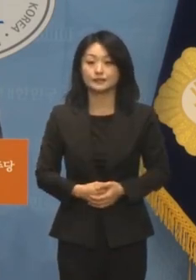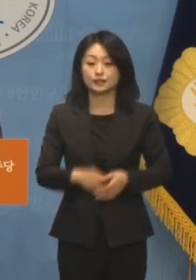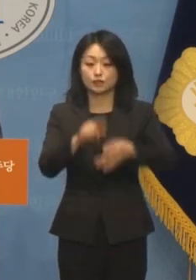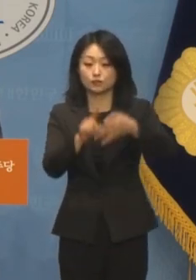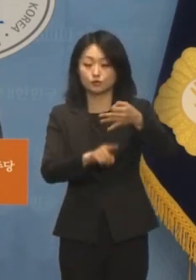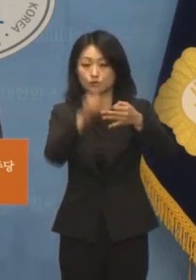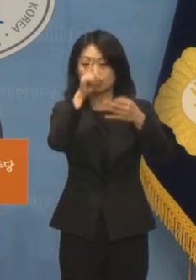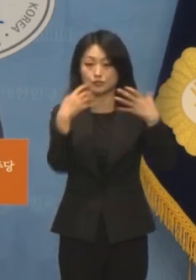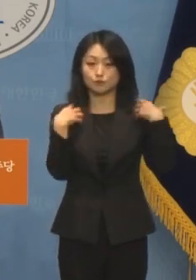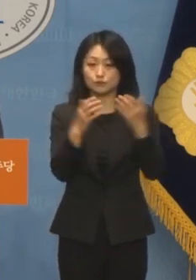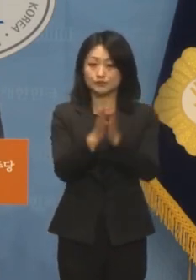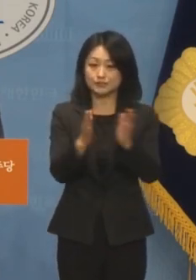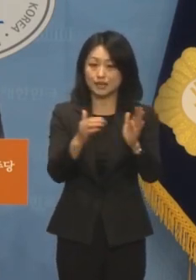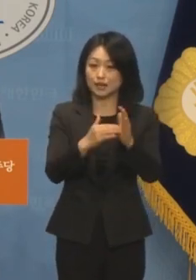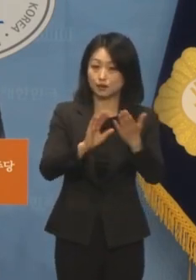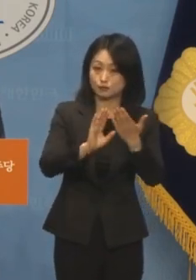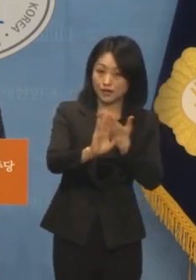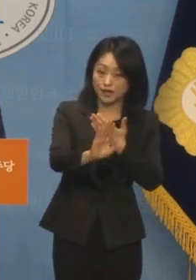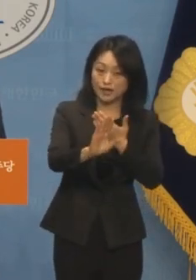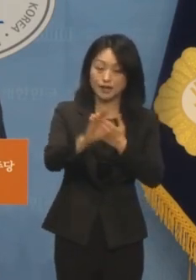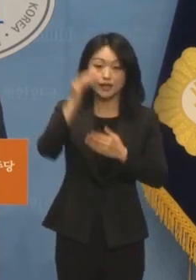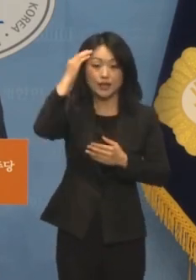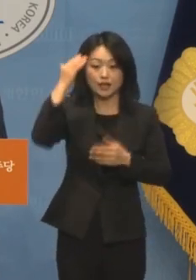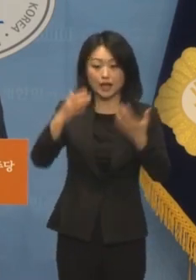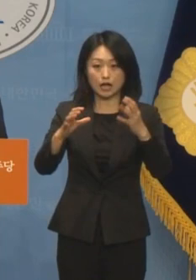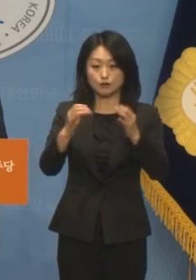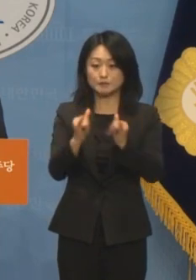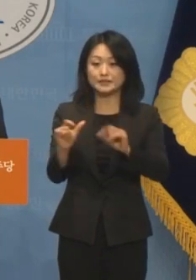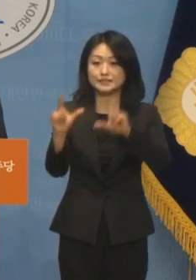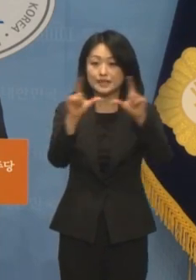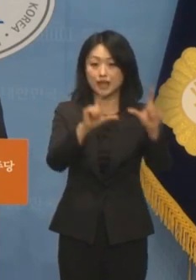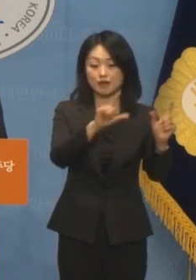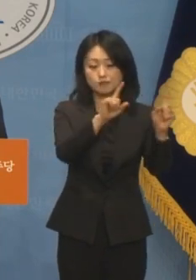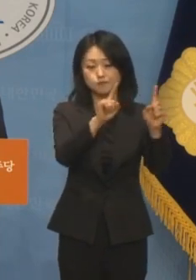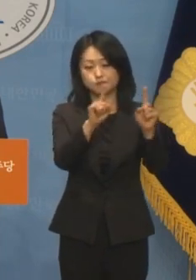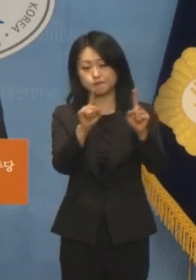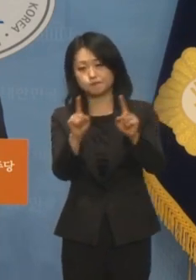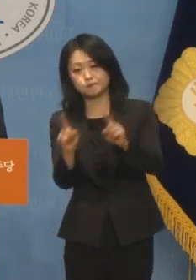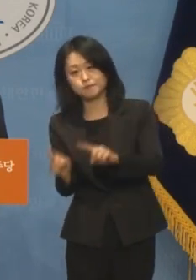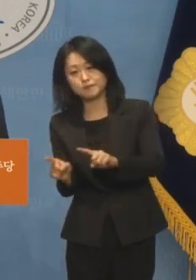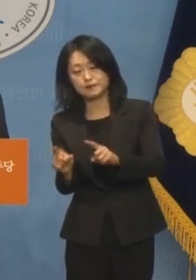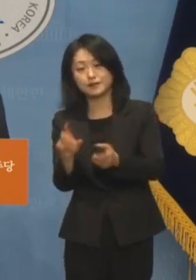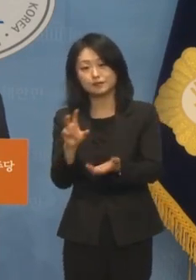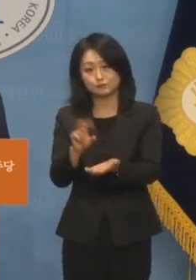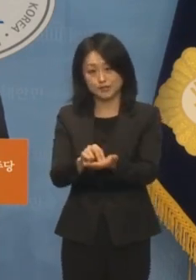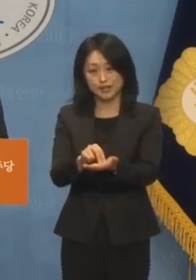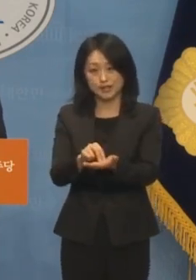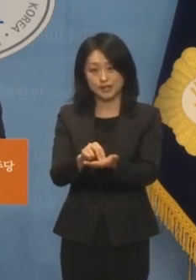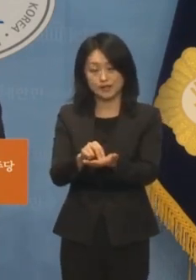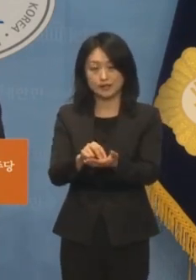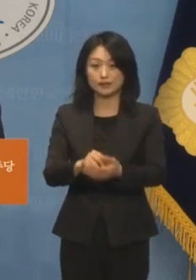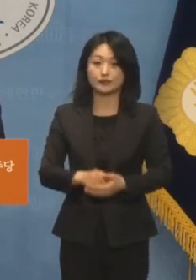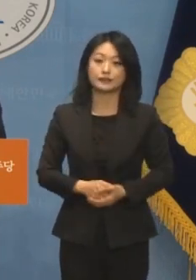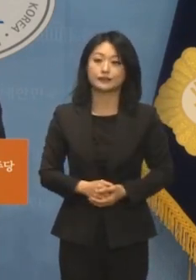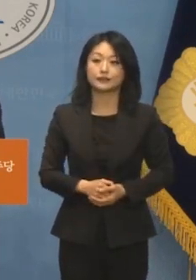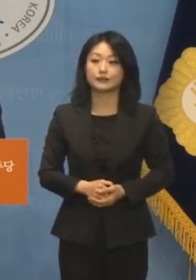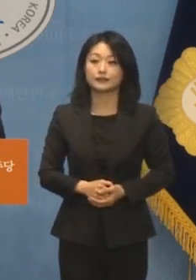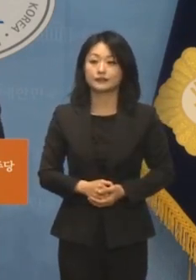윤석열 정부 출범 이후 대한민국 민생이 급속도로 나아지지 않고 있습니다.